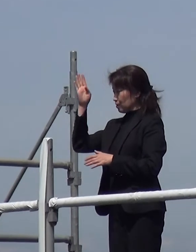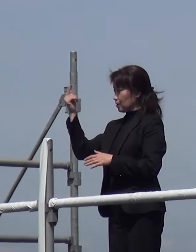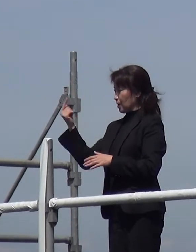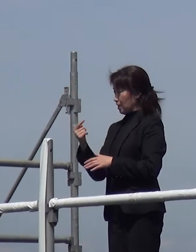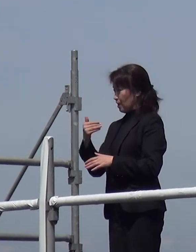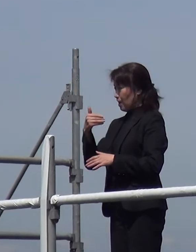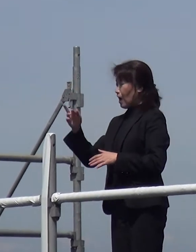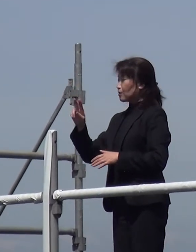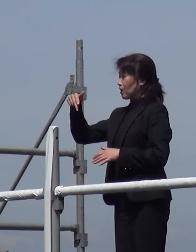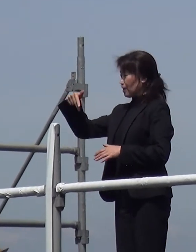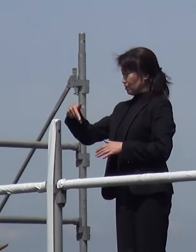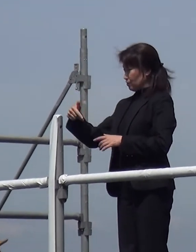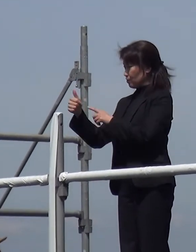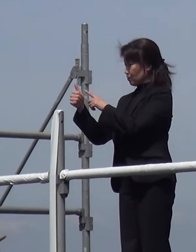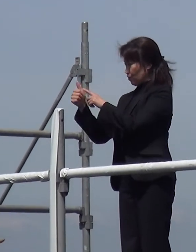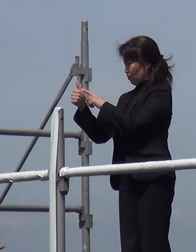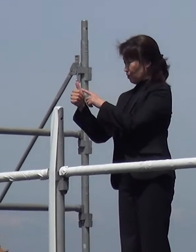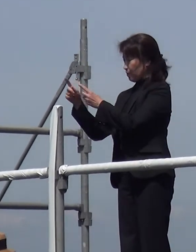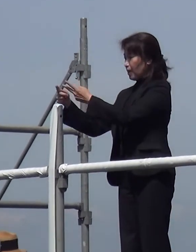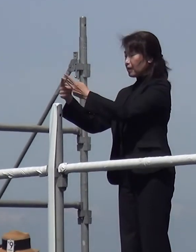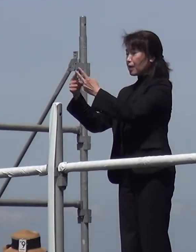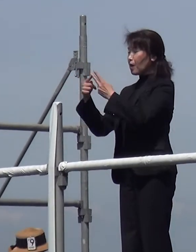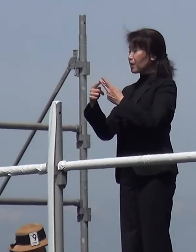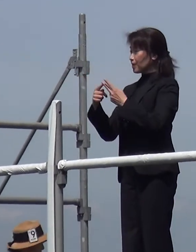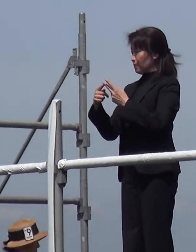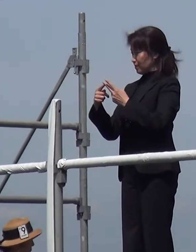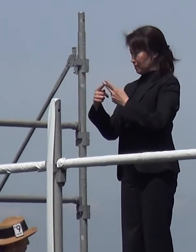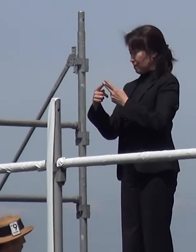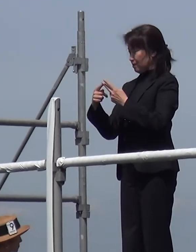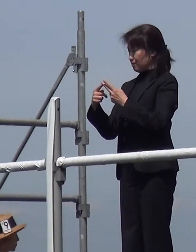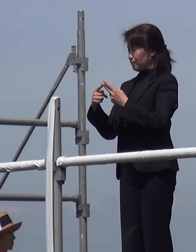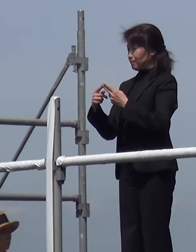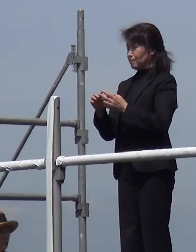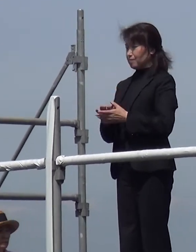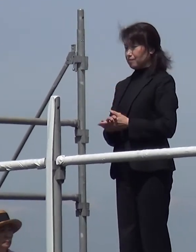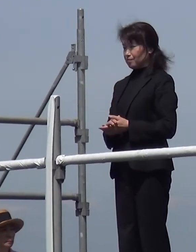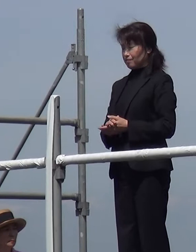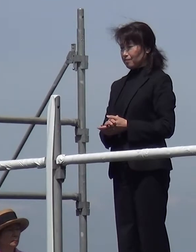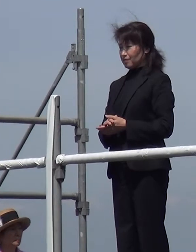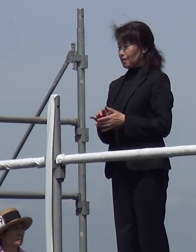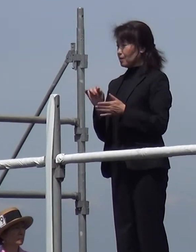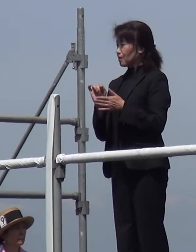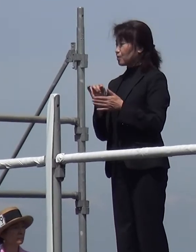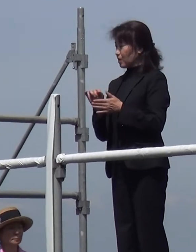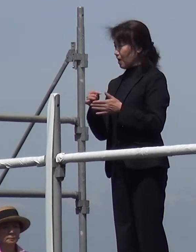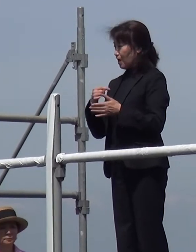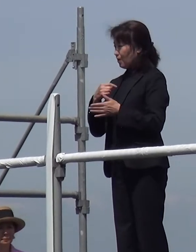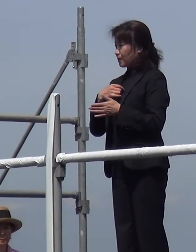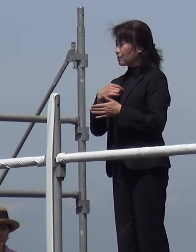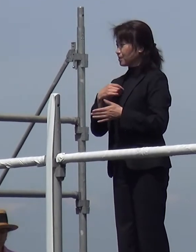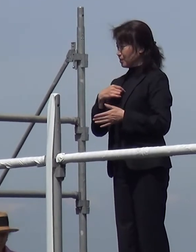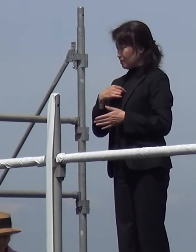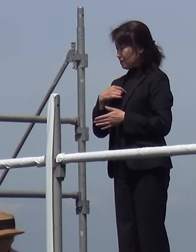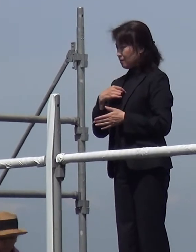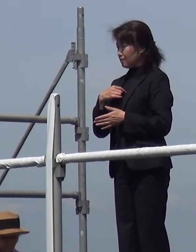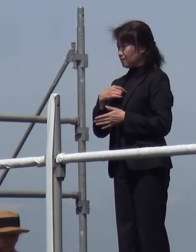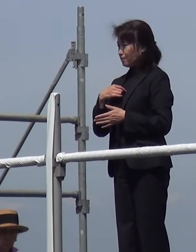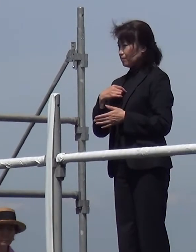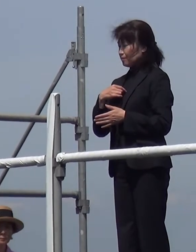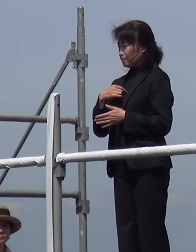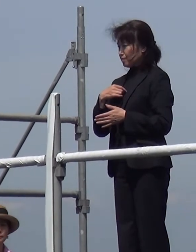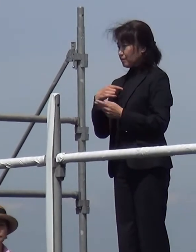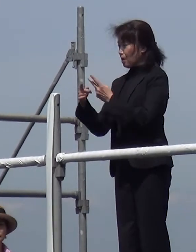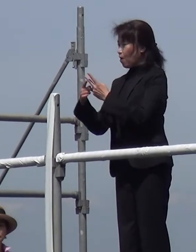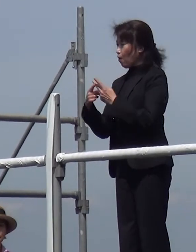グラスの手紙が来た。そしてそれは私に往復書